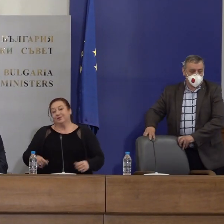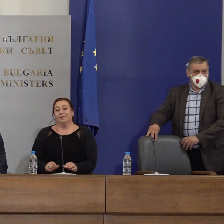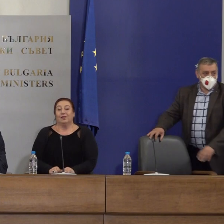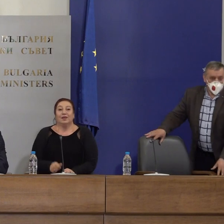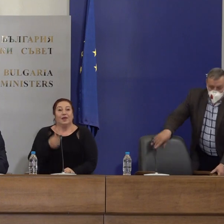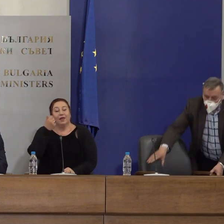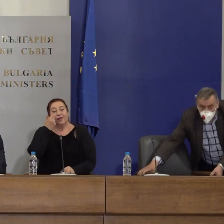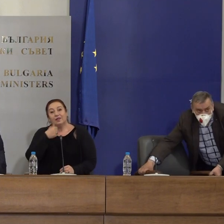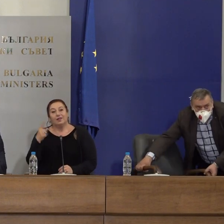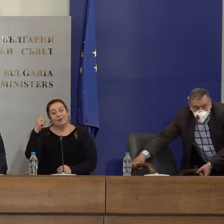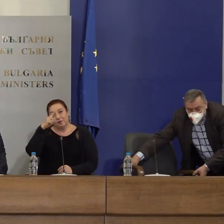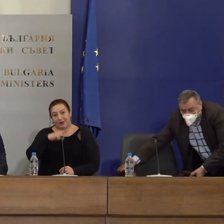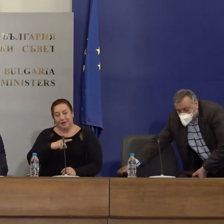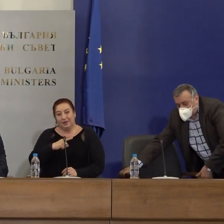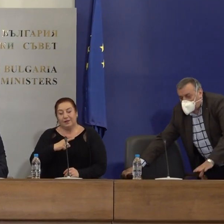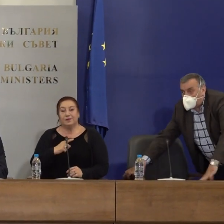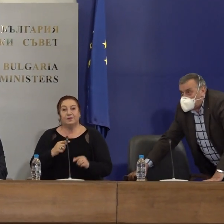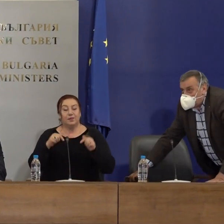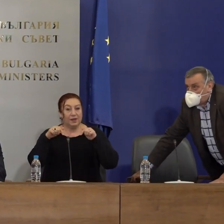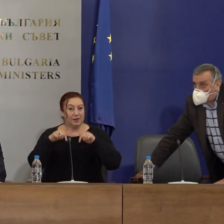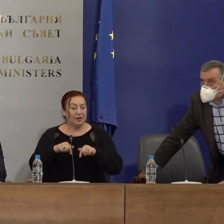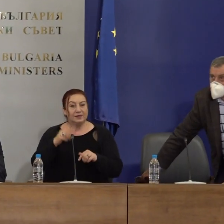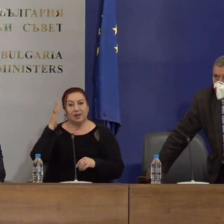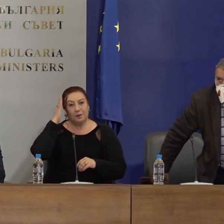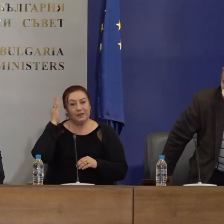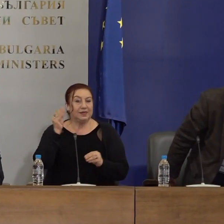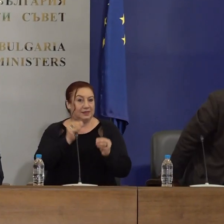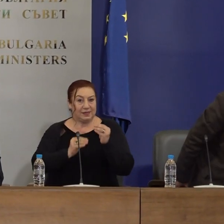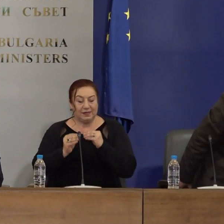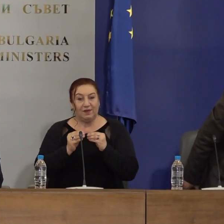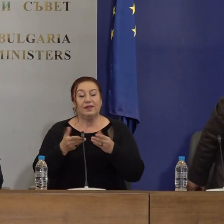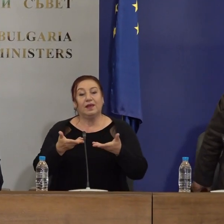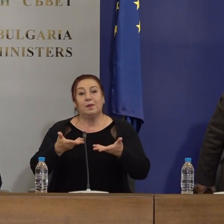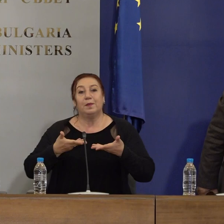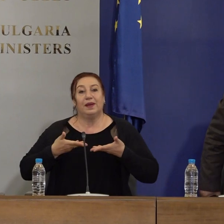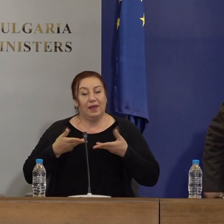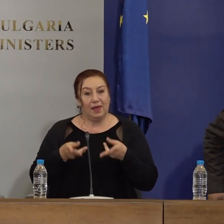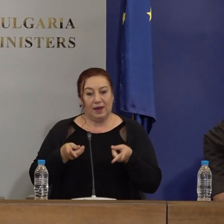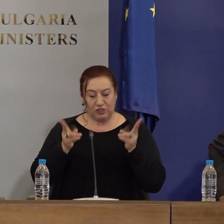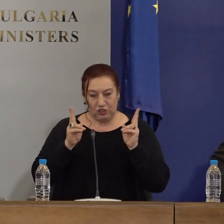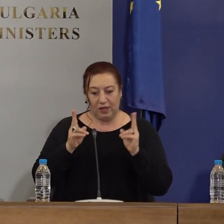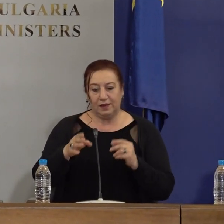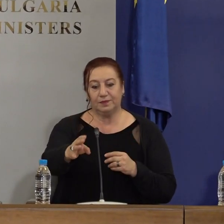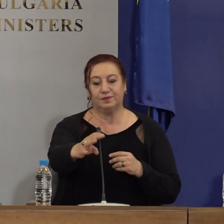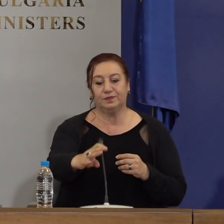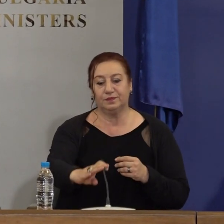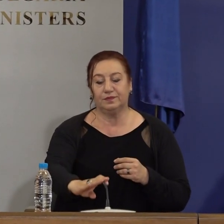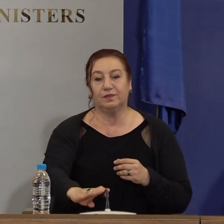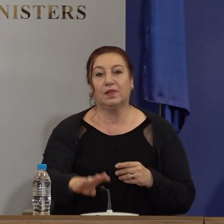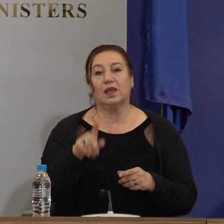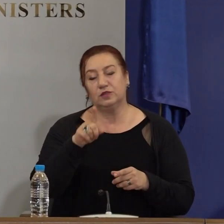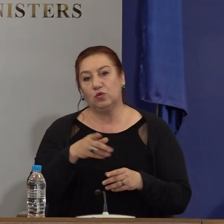Добър ден! Днес Министерският съвет прие решение, с което